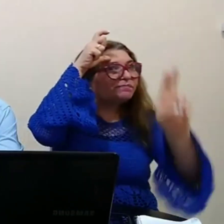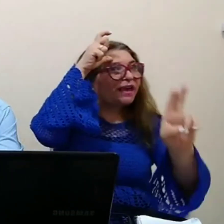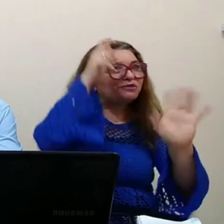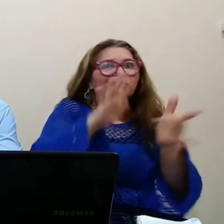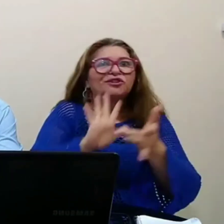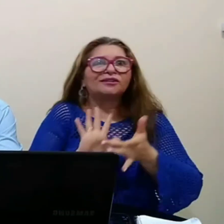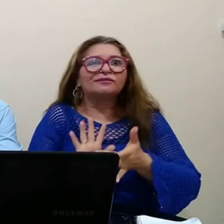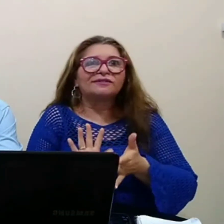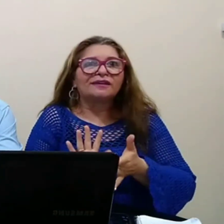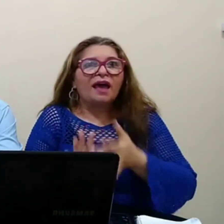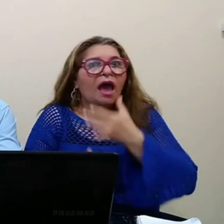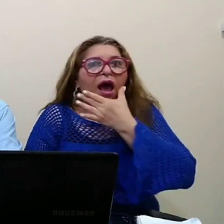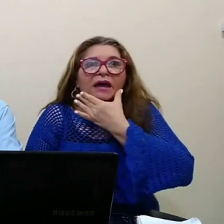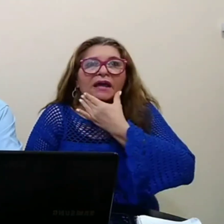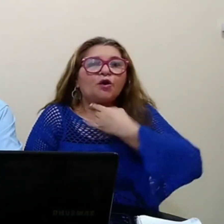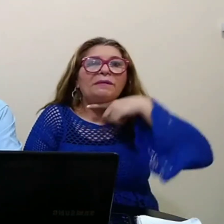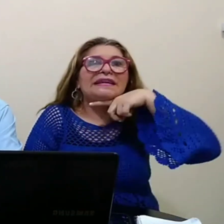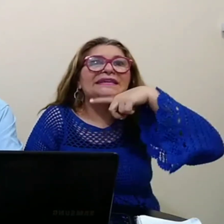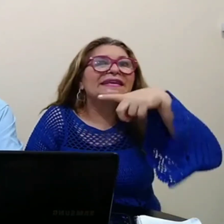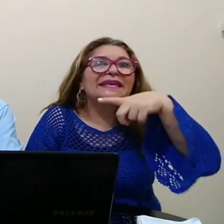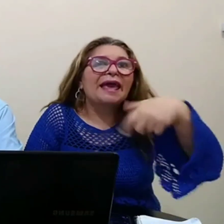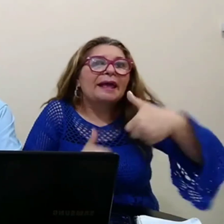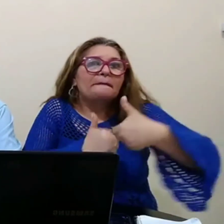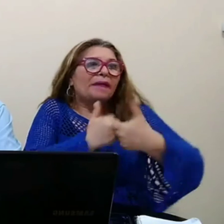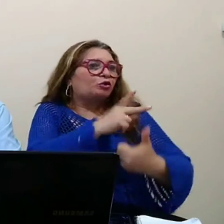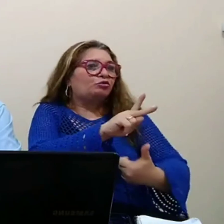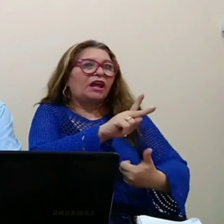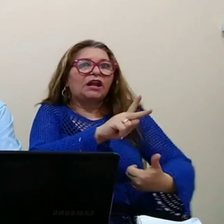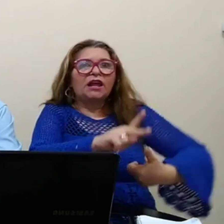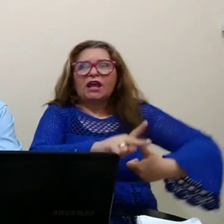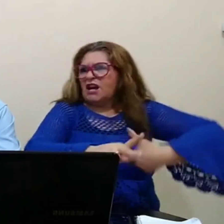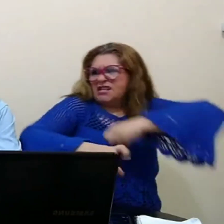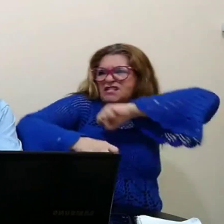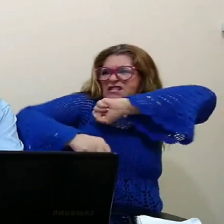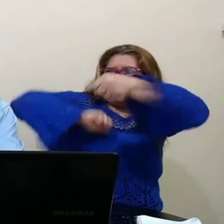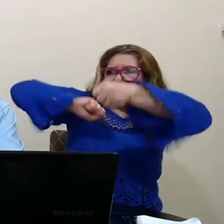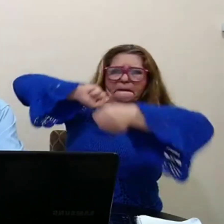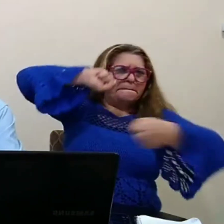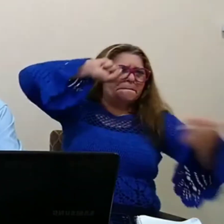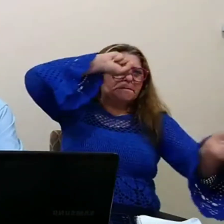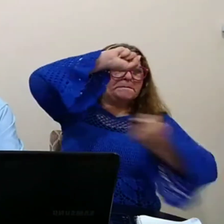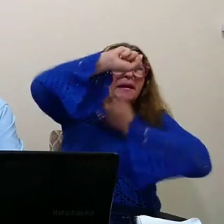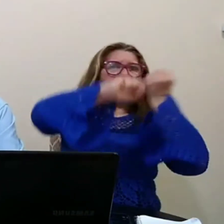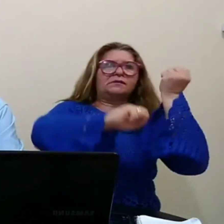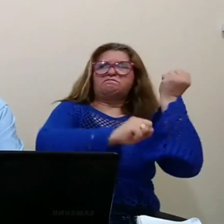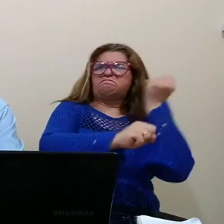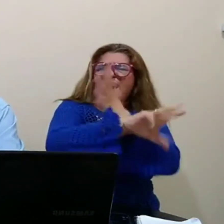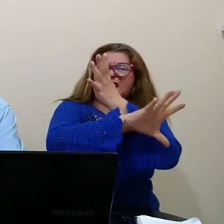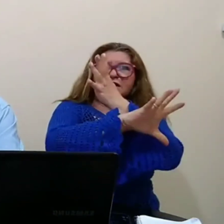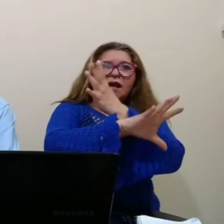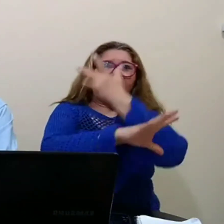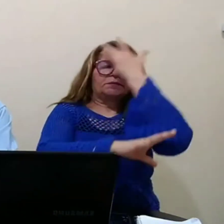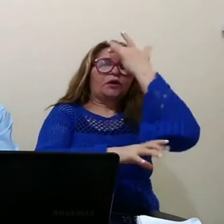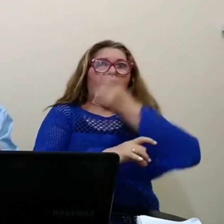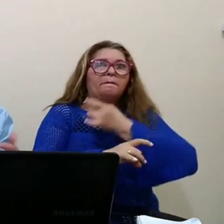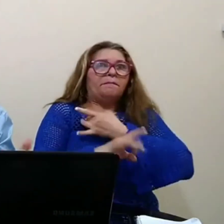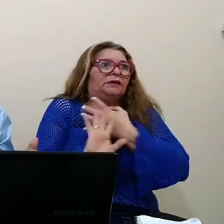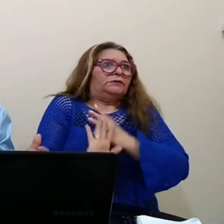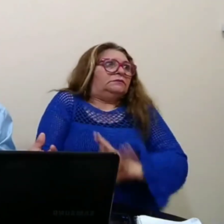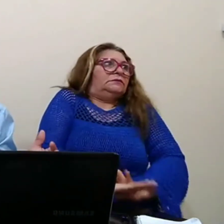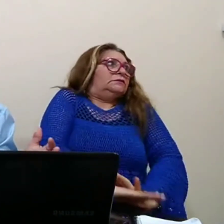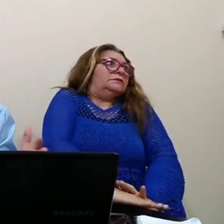ninguém conseguia ficar perto dele, porque ele maltratava a si mesmo, todo mundo tinha medo dele. E